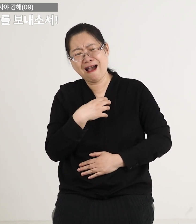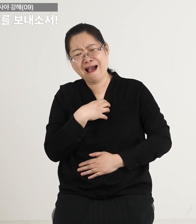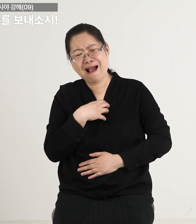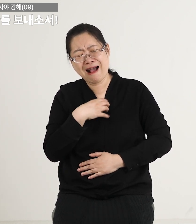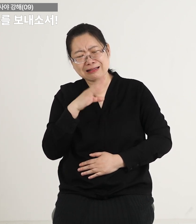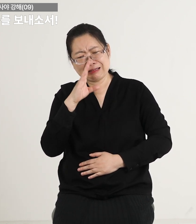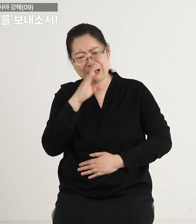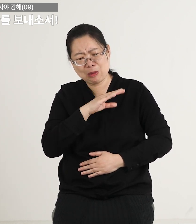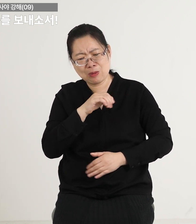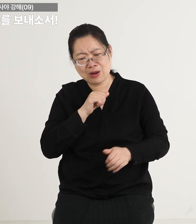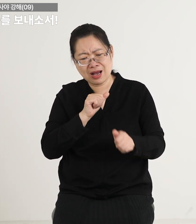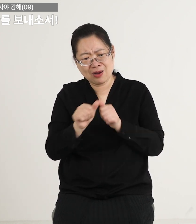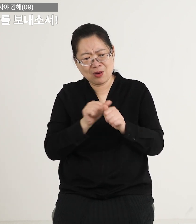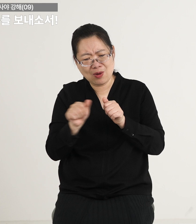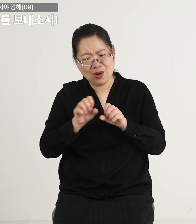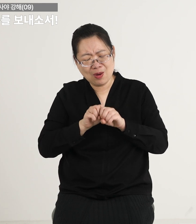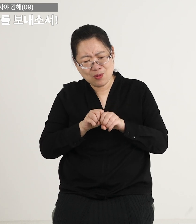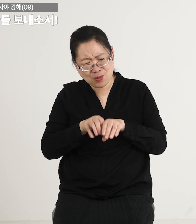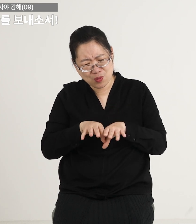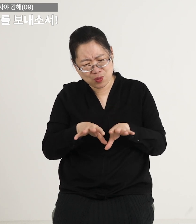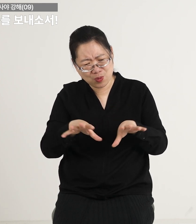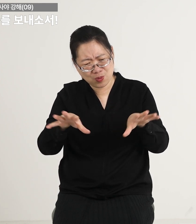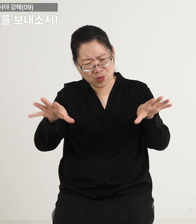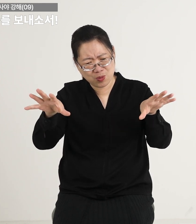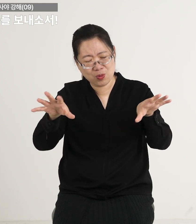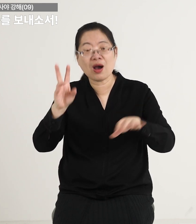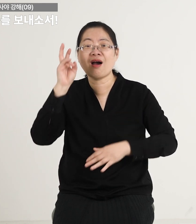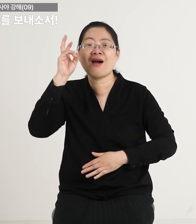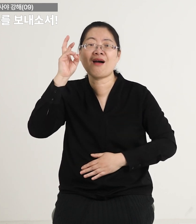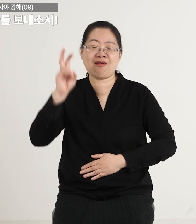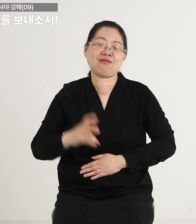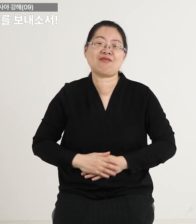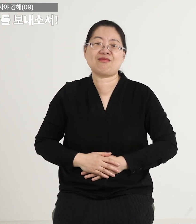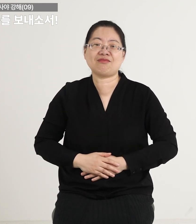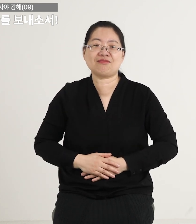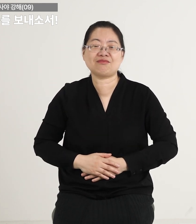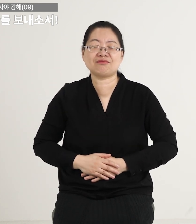음흉한 소문들이 뒤숭숭했겠어요.